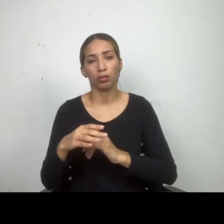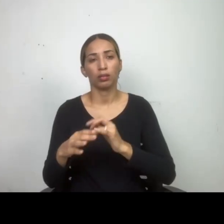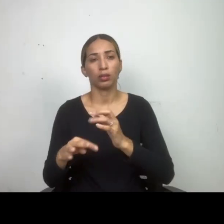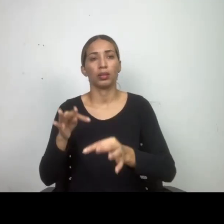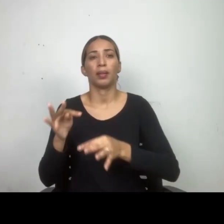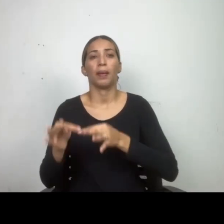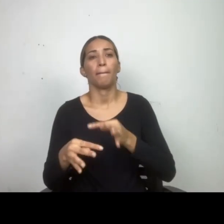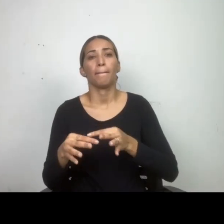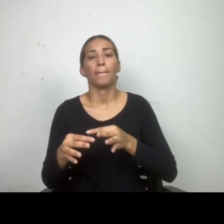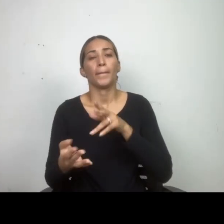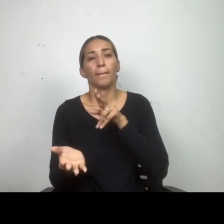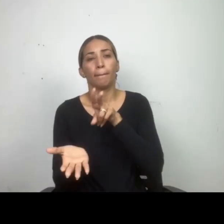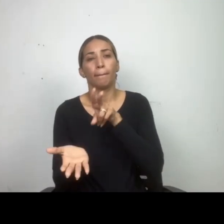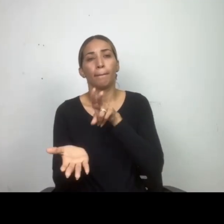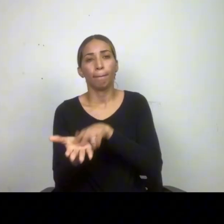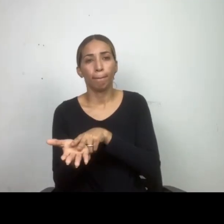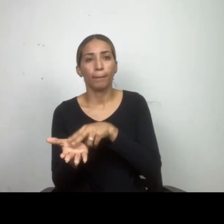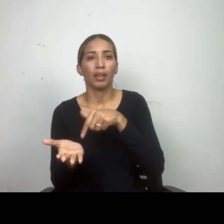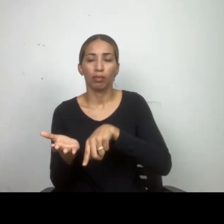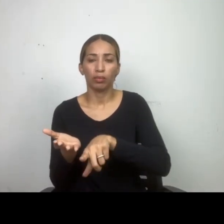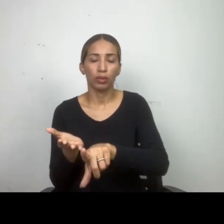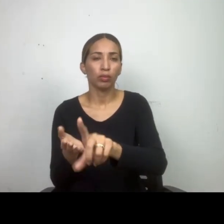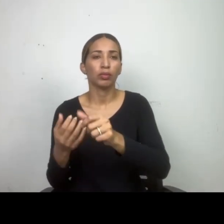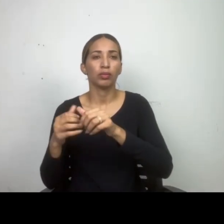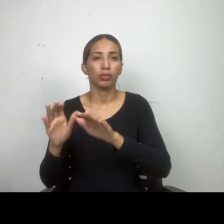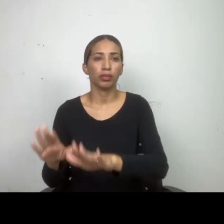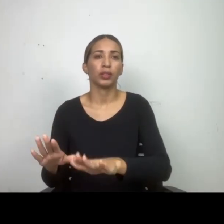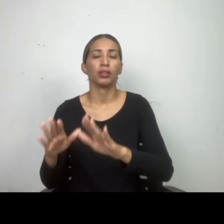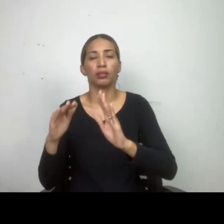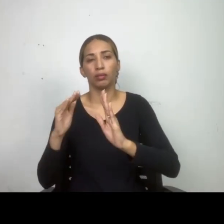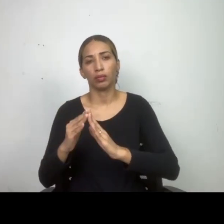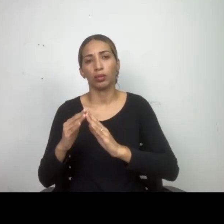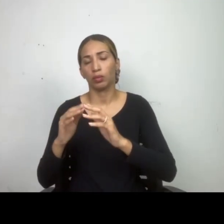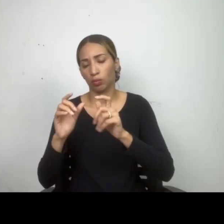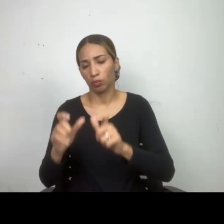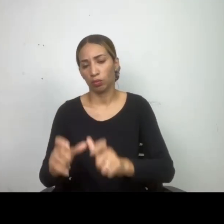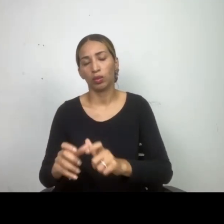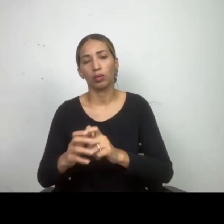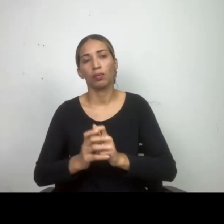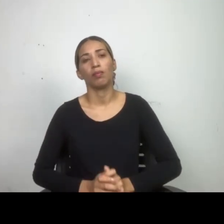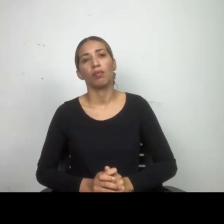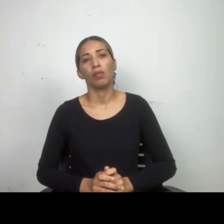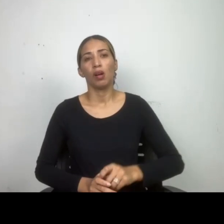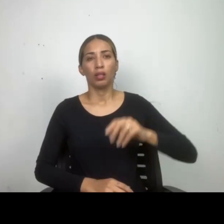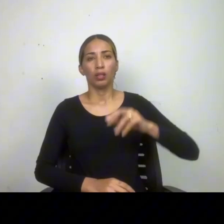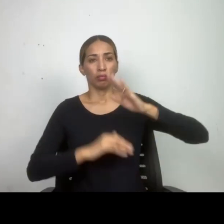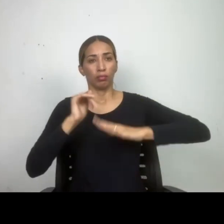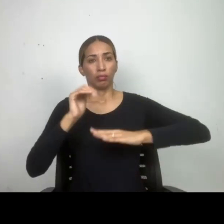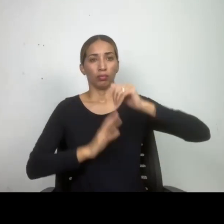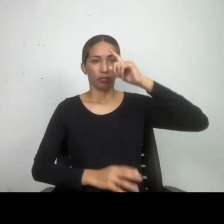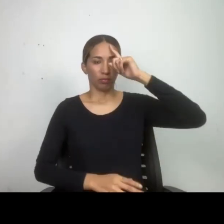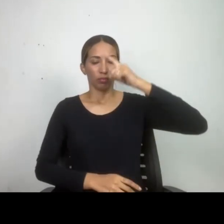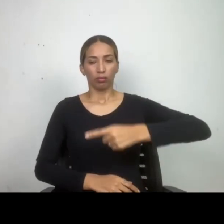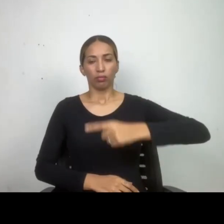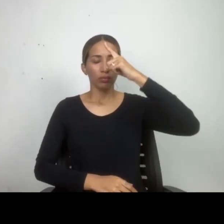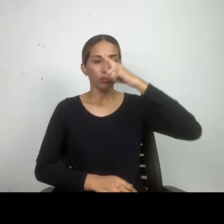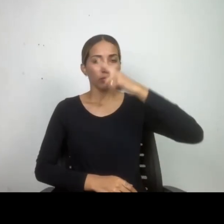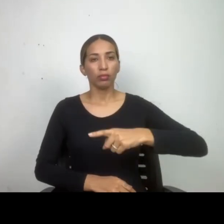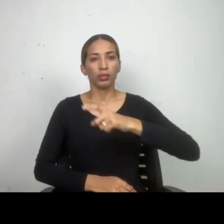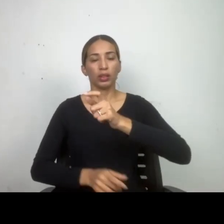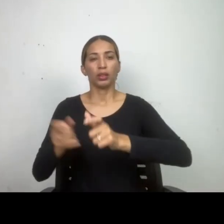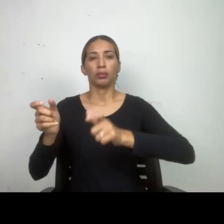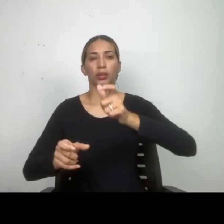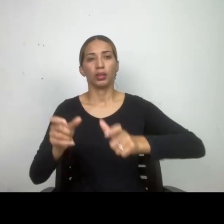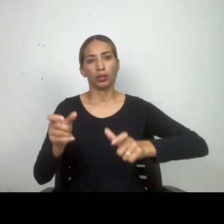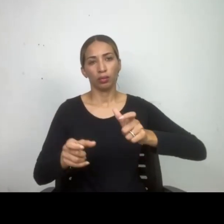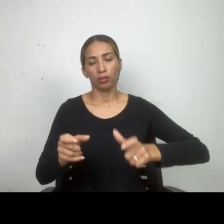falta de autonomia dos usuários, um autoritarismo, né, dos profissionais com os usuários, uma imposição do trabalho